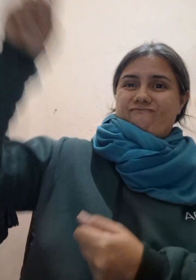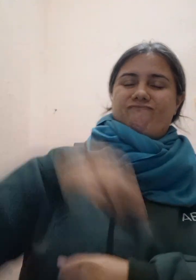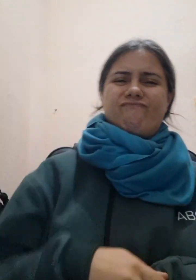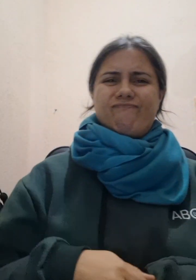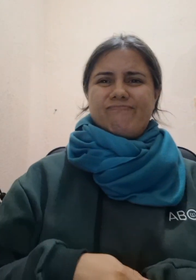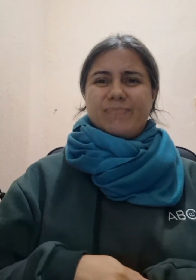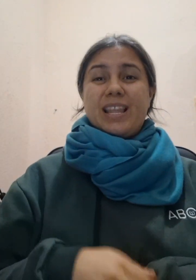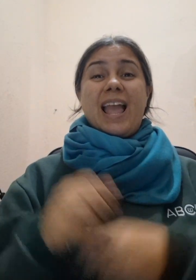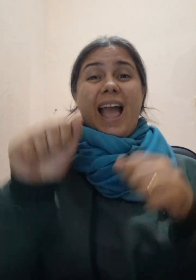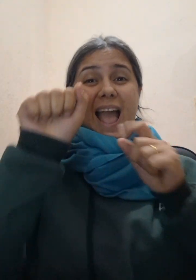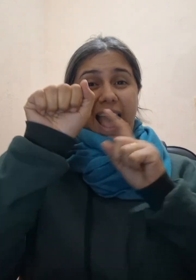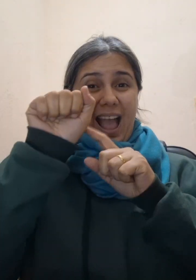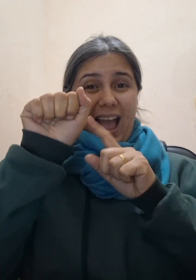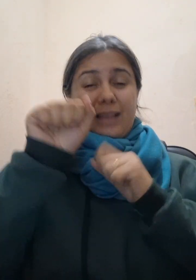solução